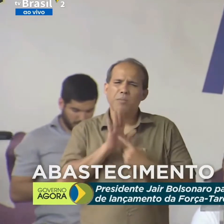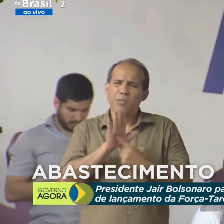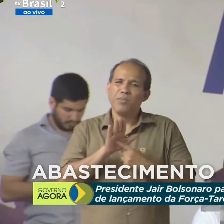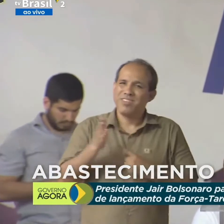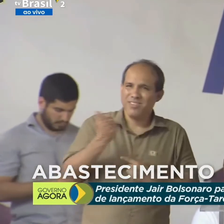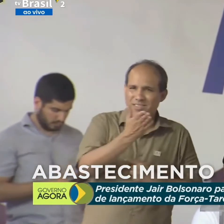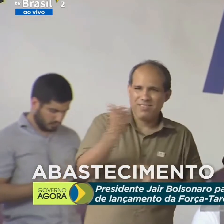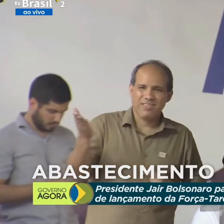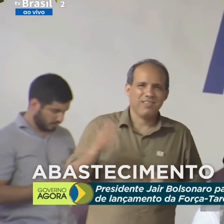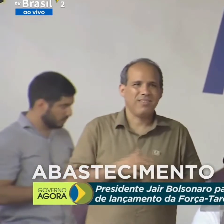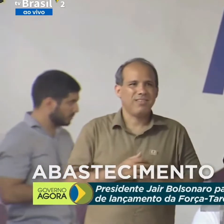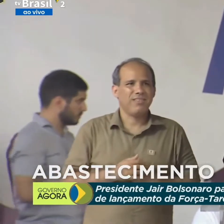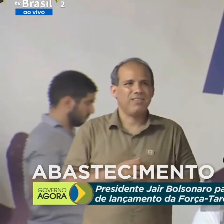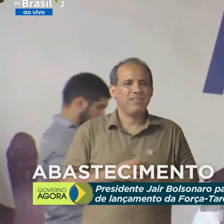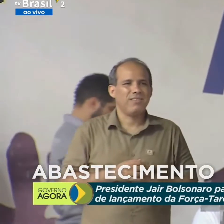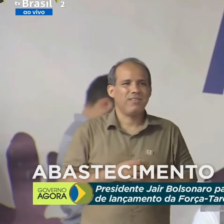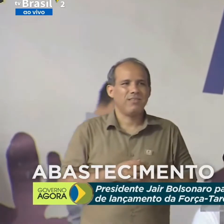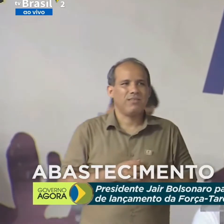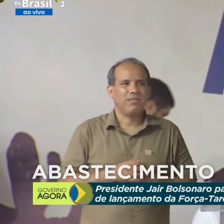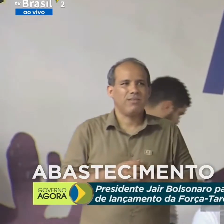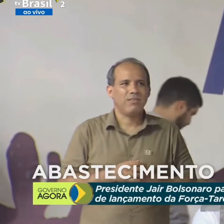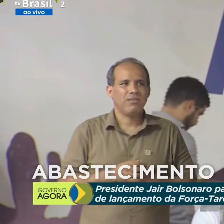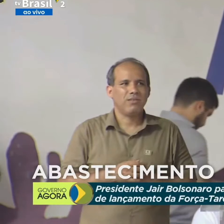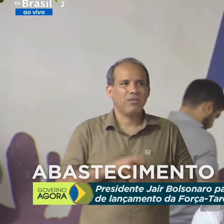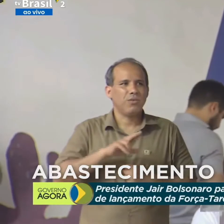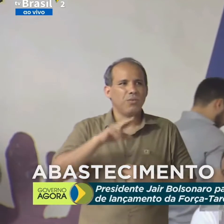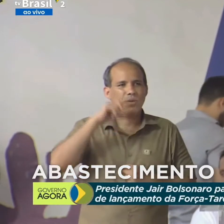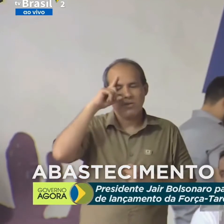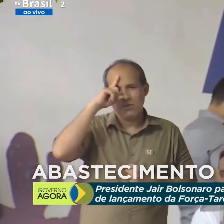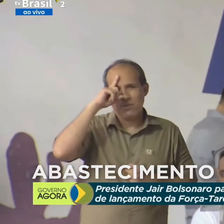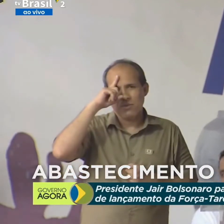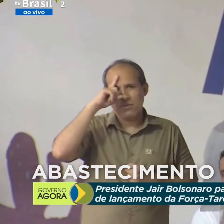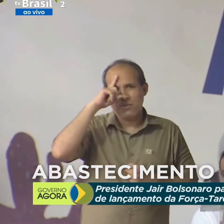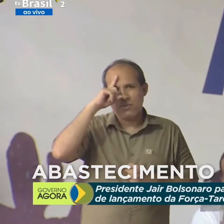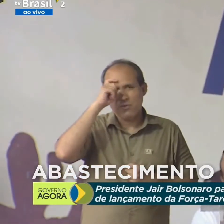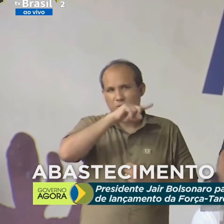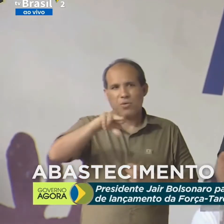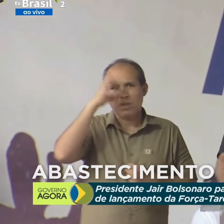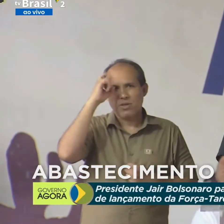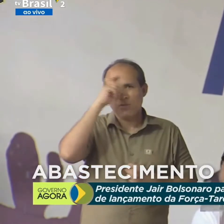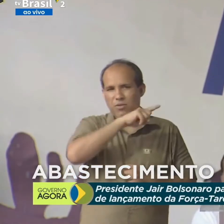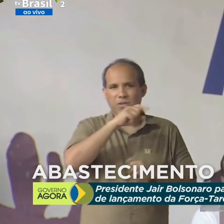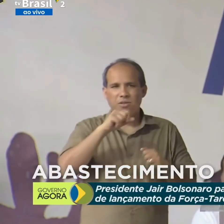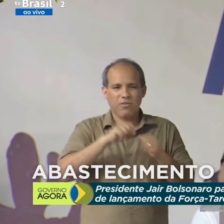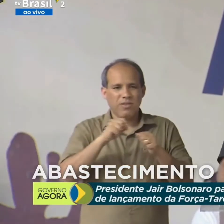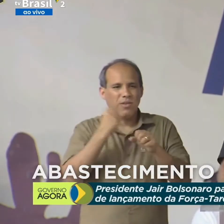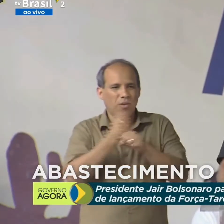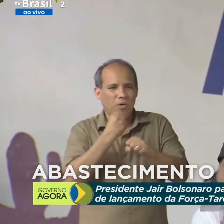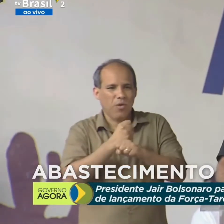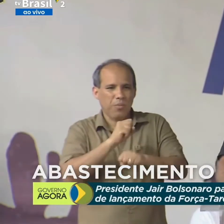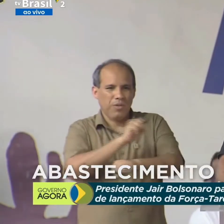Mostrar para vocês como não é difícil, não era difícil a transposição do São